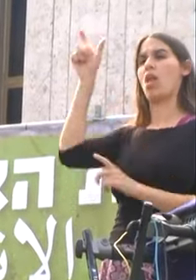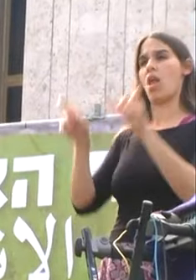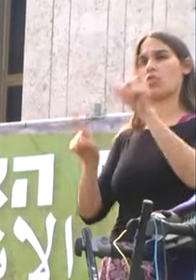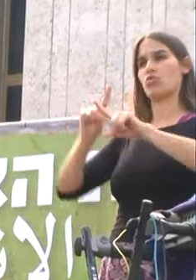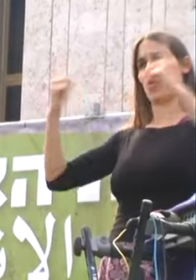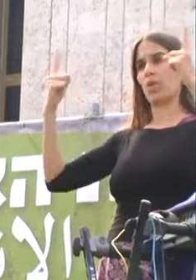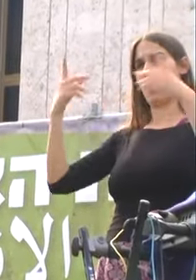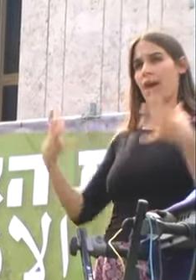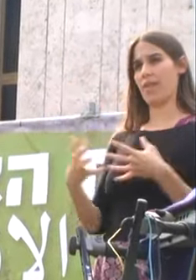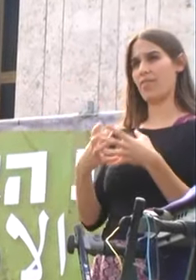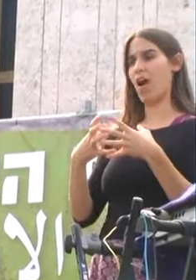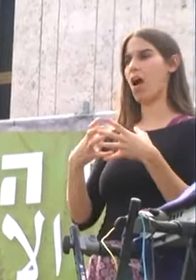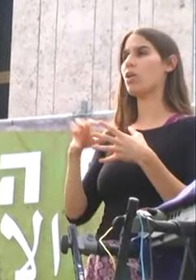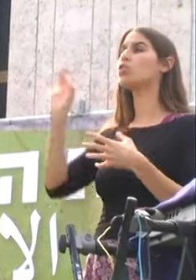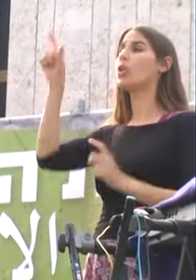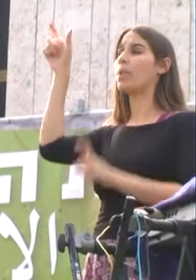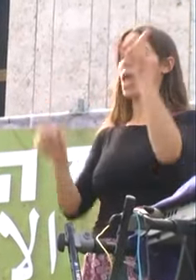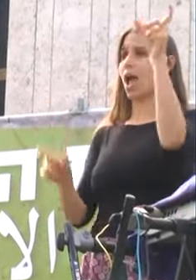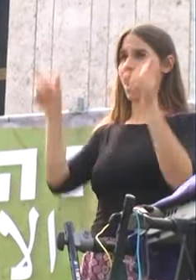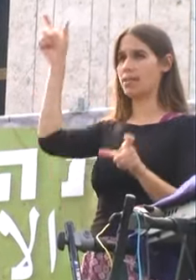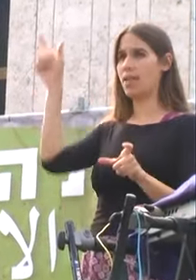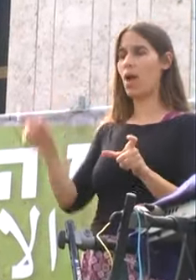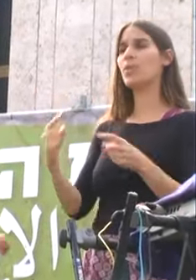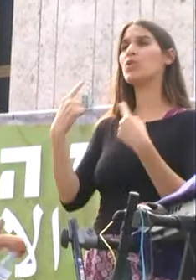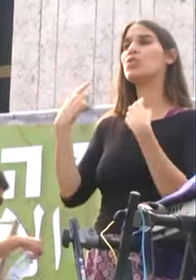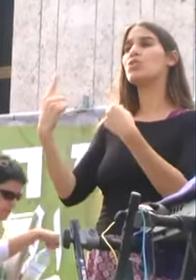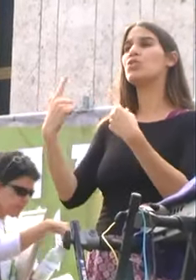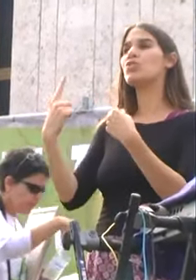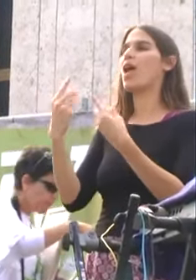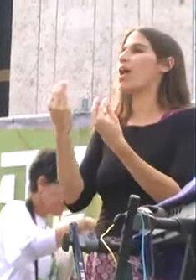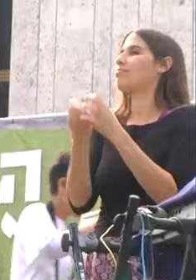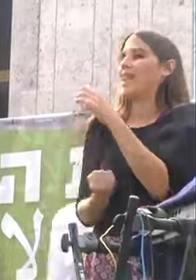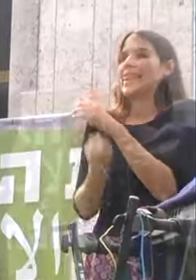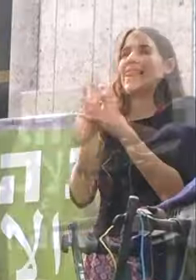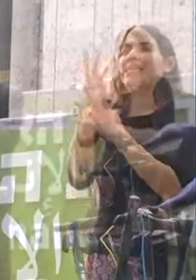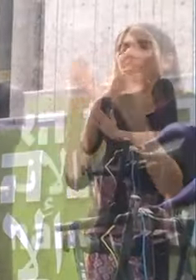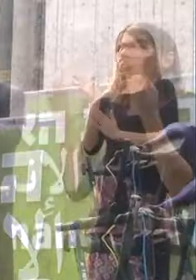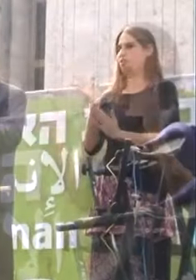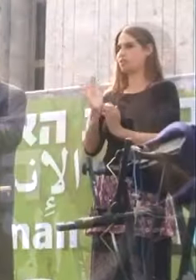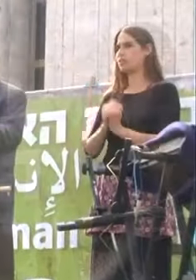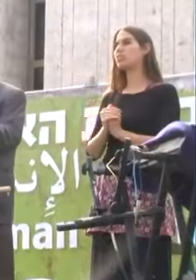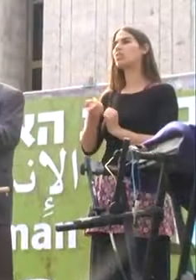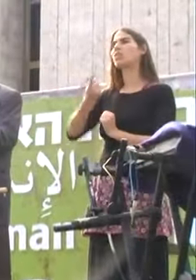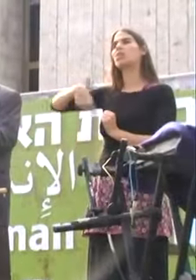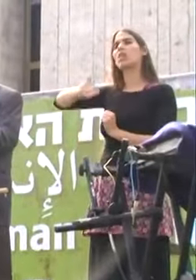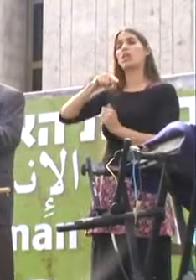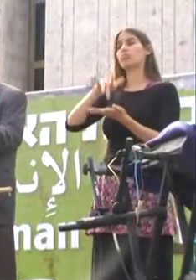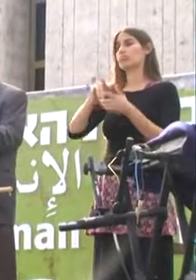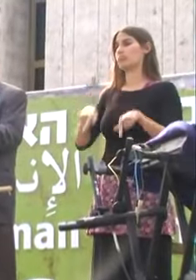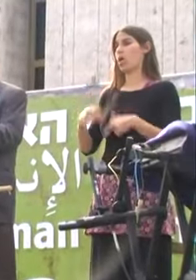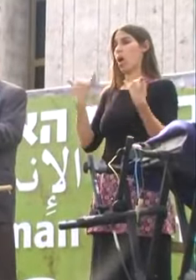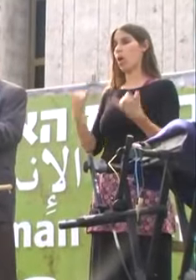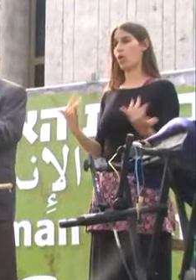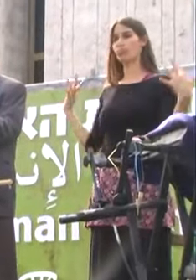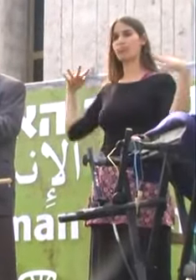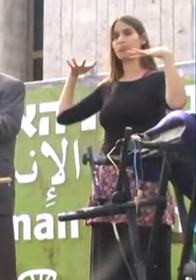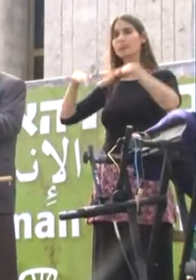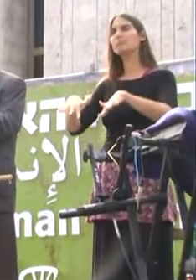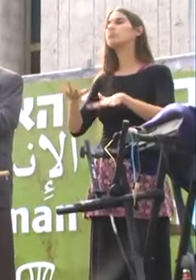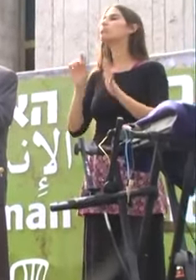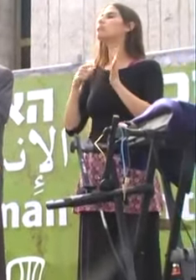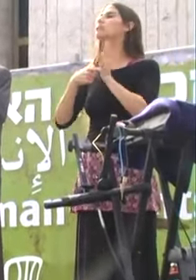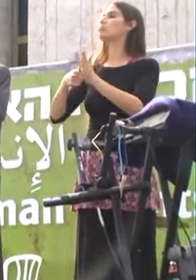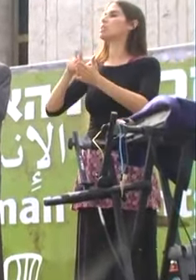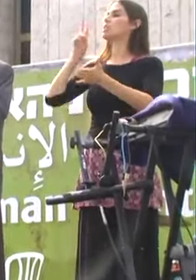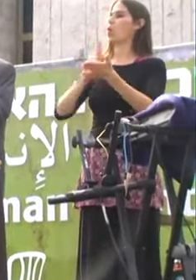השונים בחברה, של בני אדם שהם נזר הבריאה. אנחנו כאן היום למען